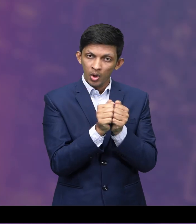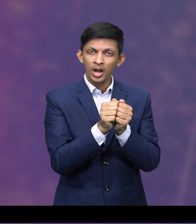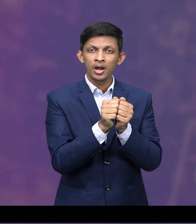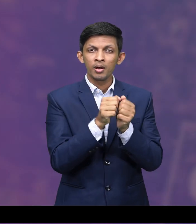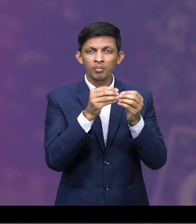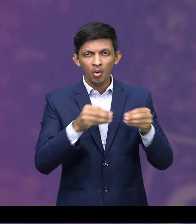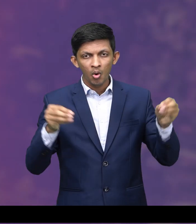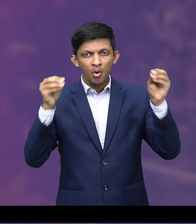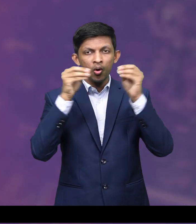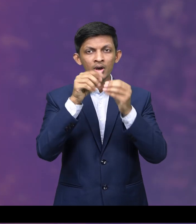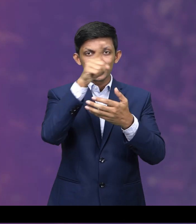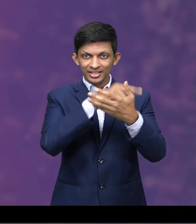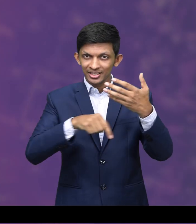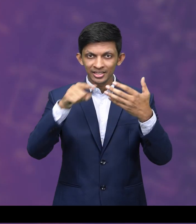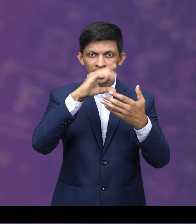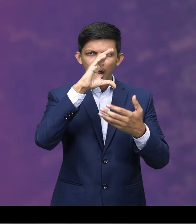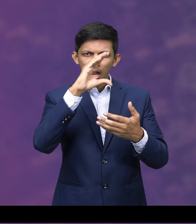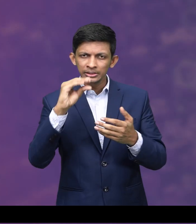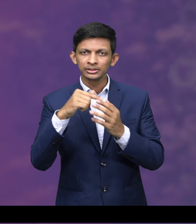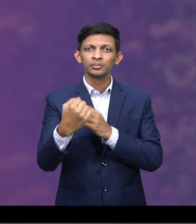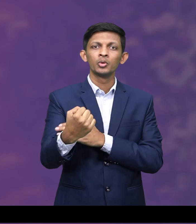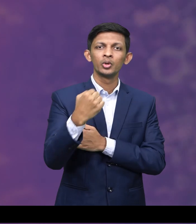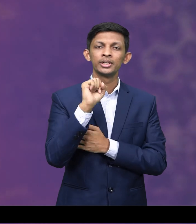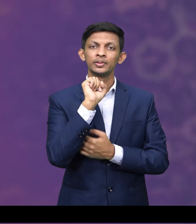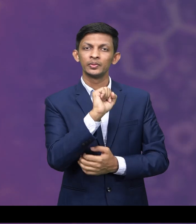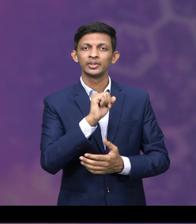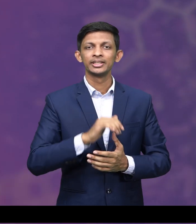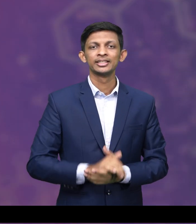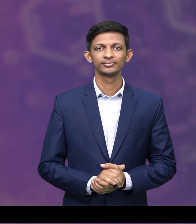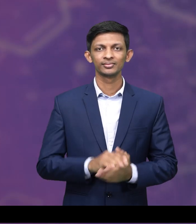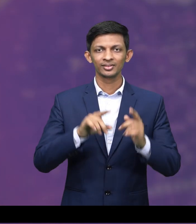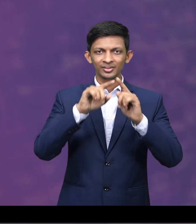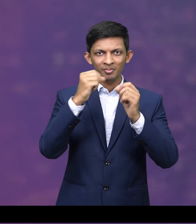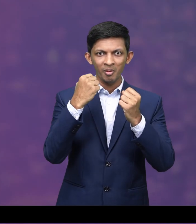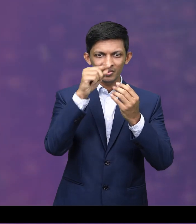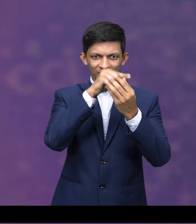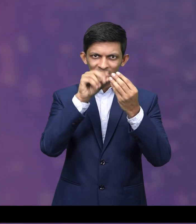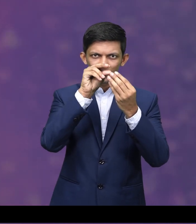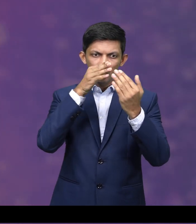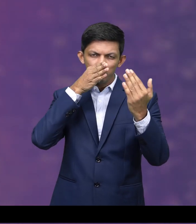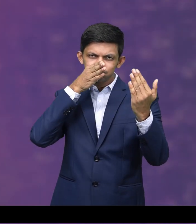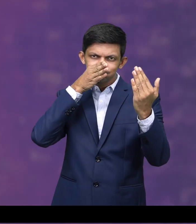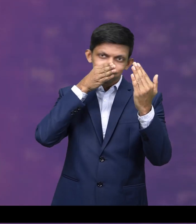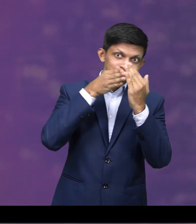Cs తక్కువ అయనీకరణ శక్తిని కలిగి ఉంటుంది. కక్ష్యల యొక్క చొచ్చుకునిపోయే